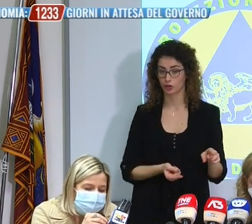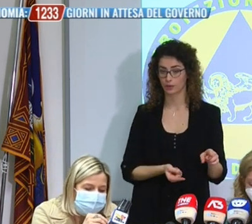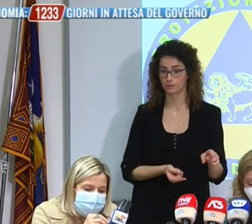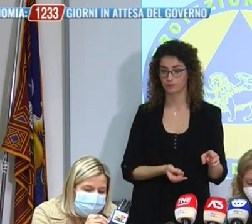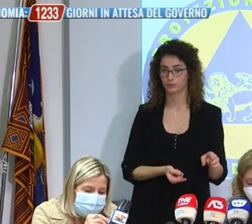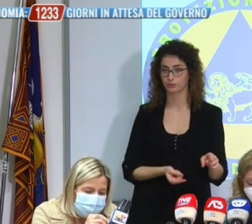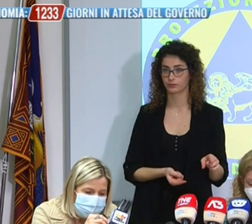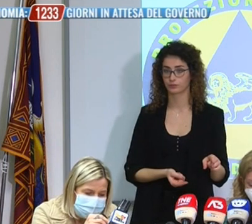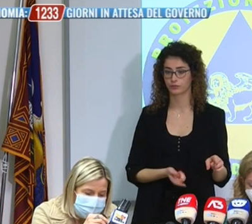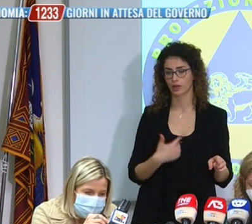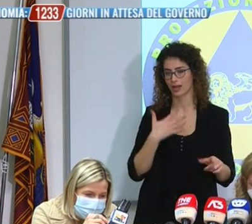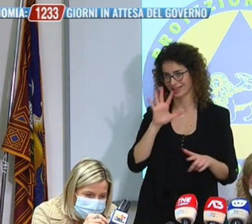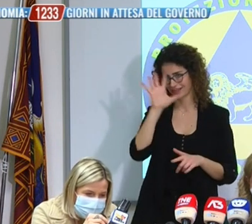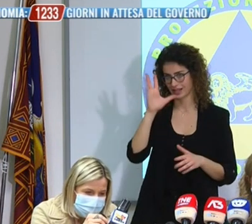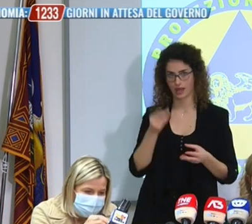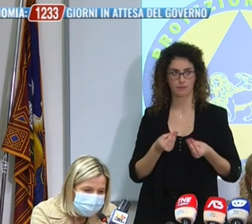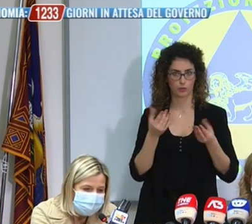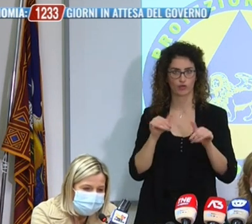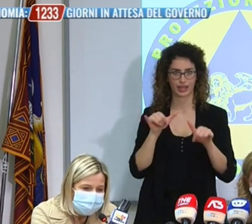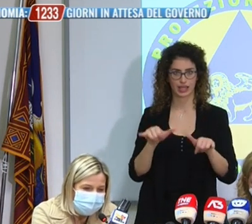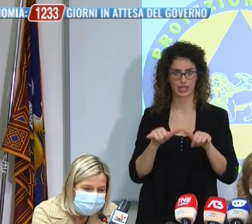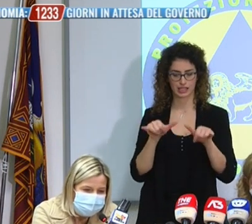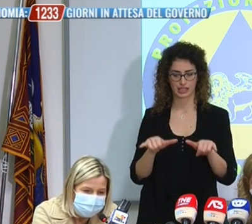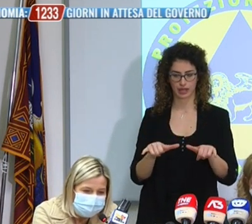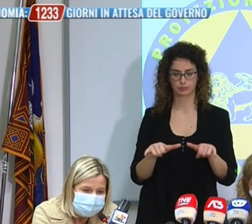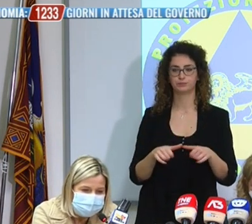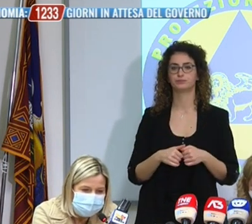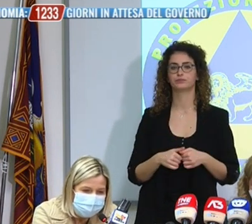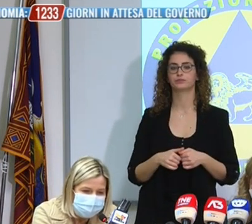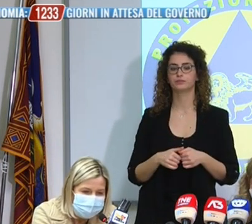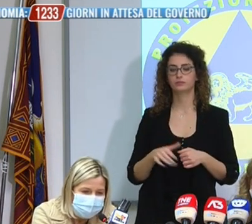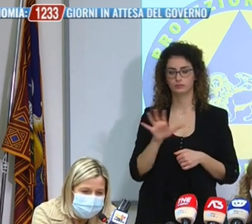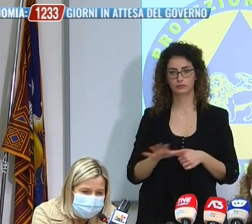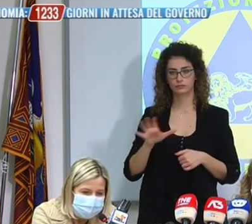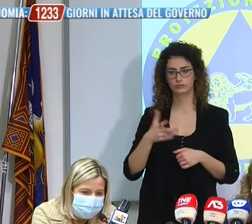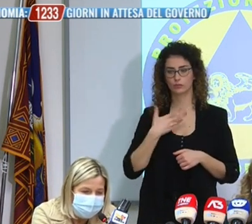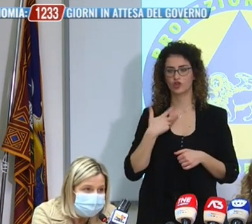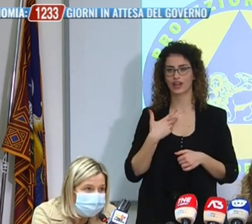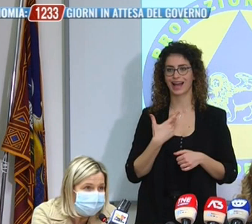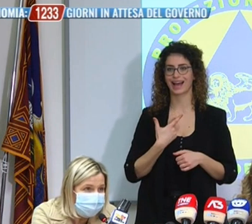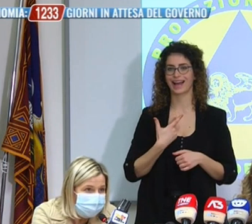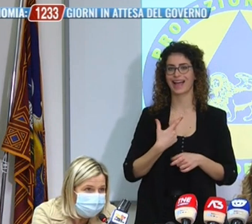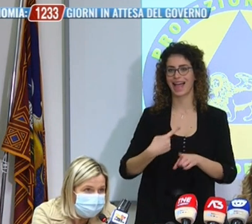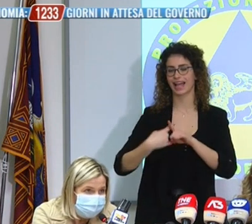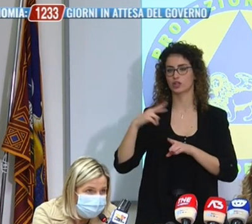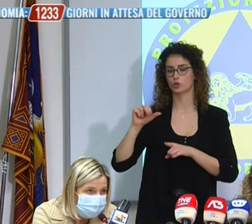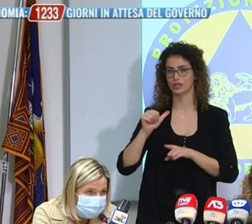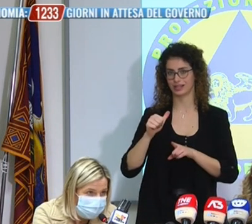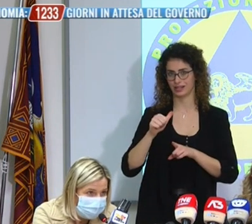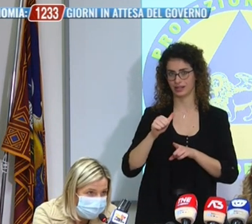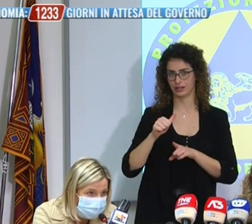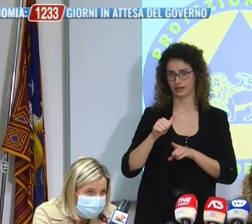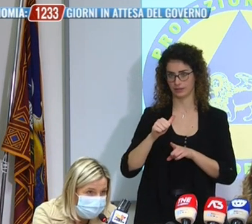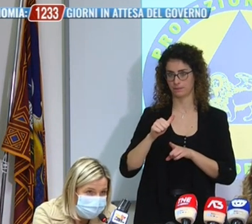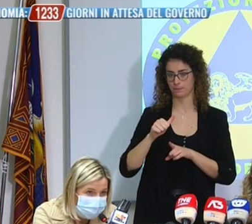in questi giorni. Esempio, vi faccio l'esempio del veneziano. Noi al veneziano abbiamo il distretto del Medio Veneto orientale che coincide con l'USL,